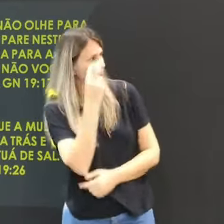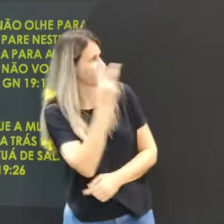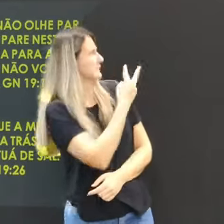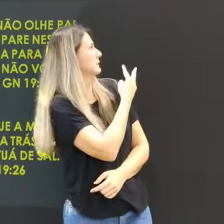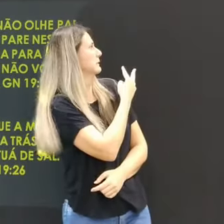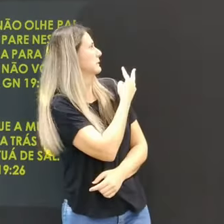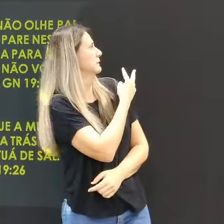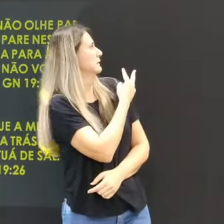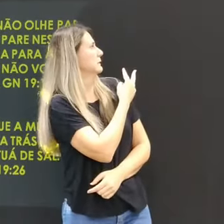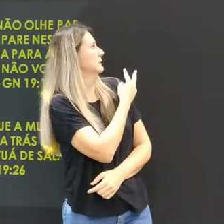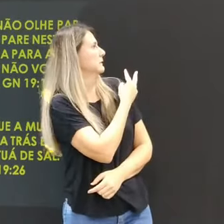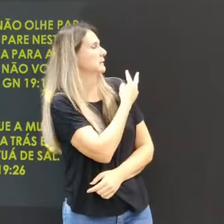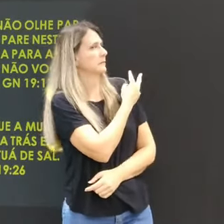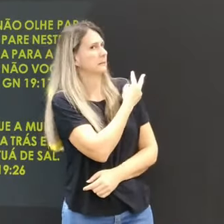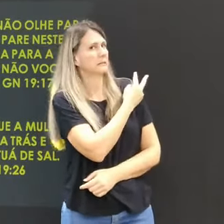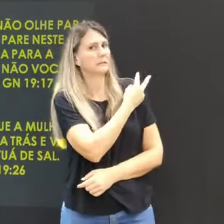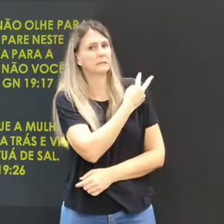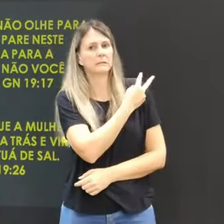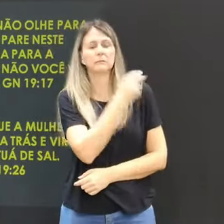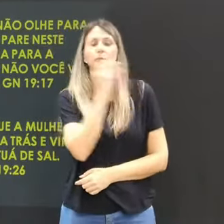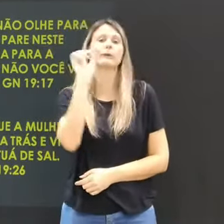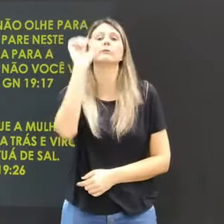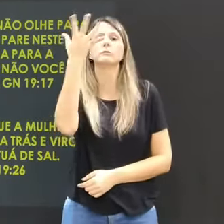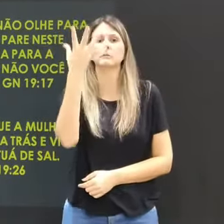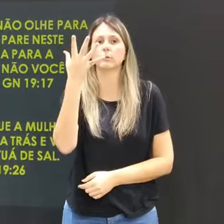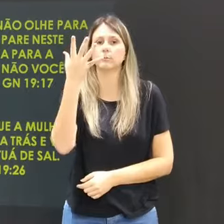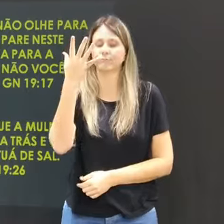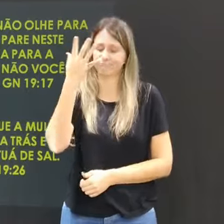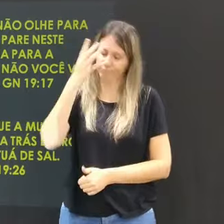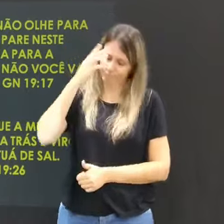ela olhou para trás. E o que aconteceu com ela?